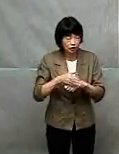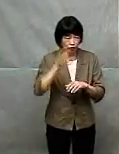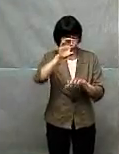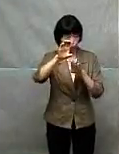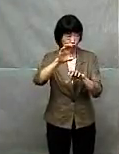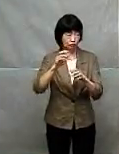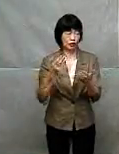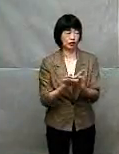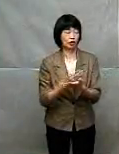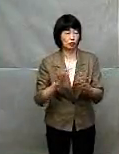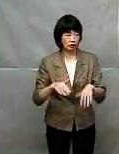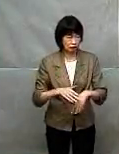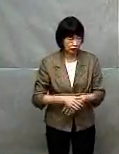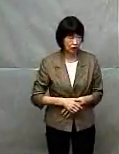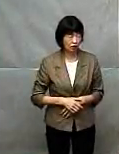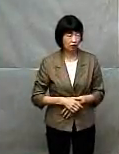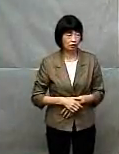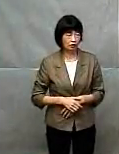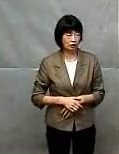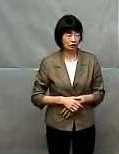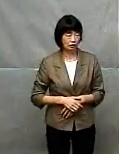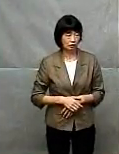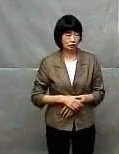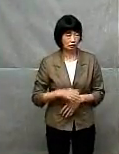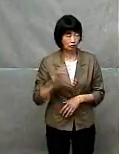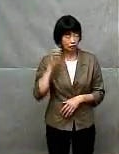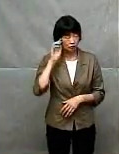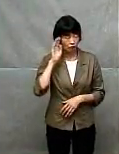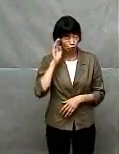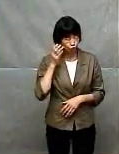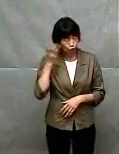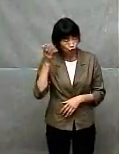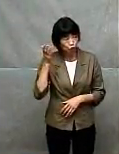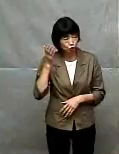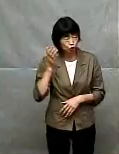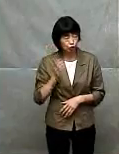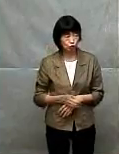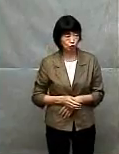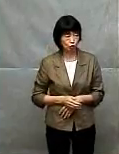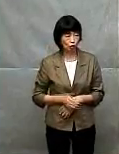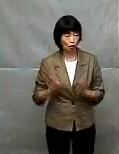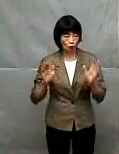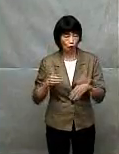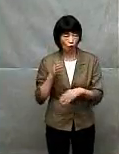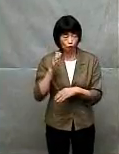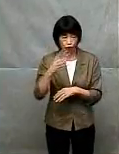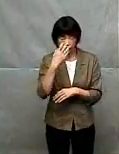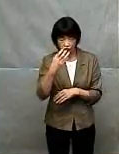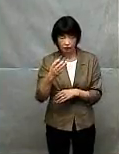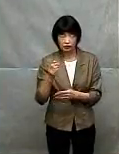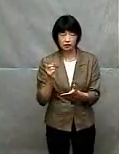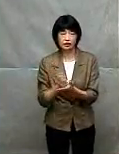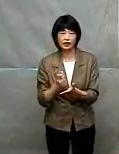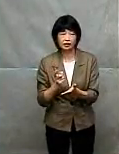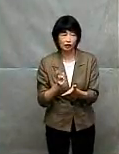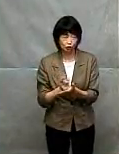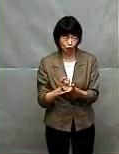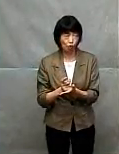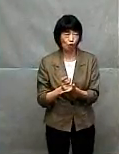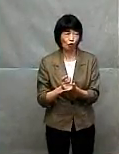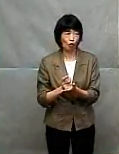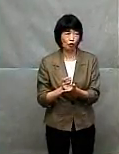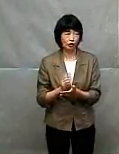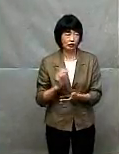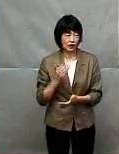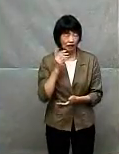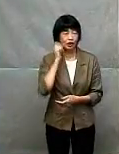。おそらく、推察するにですね、奥羽新幹線だけだと沿線圏を巻き込めないと。山形